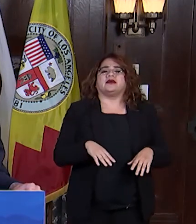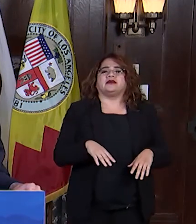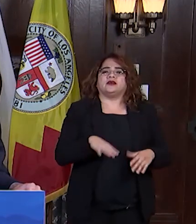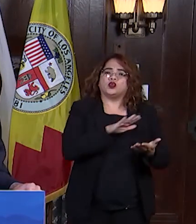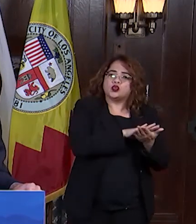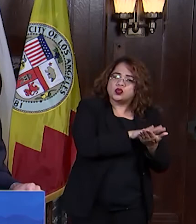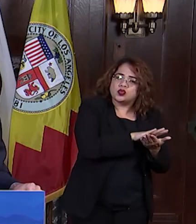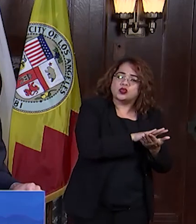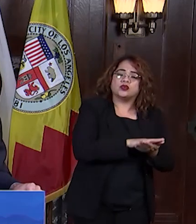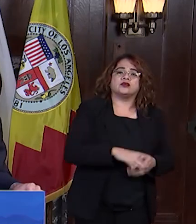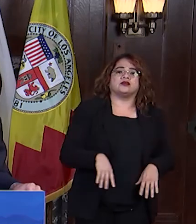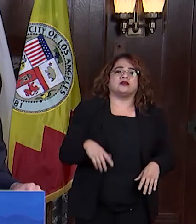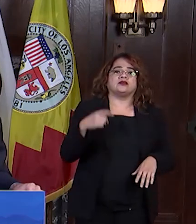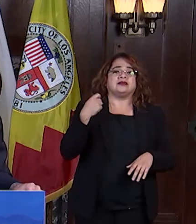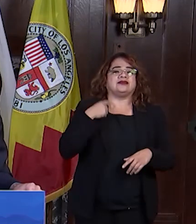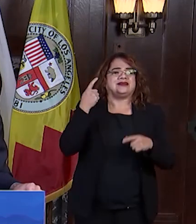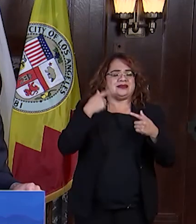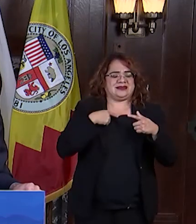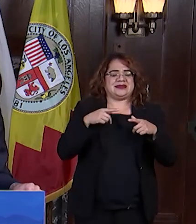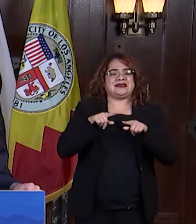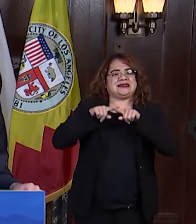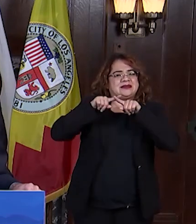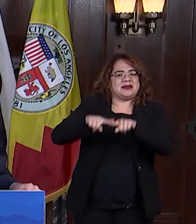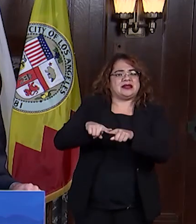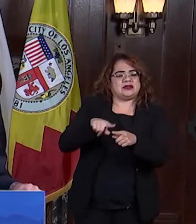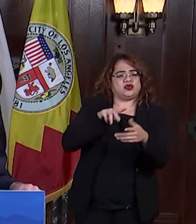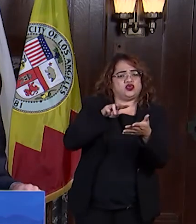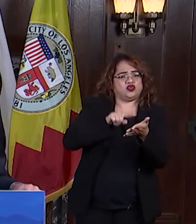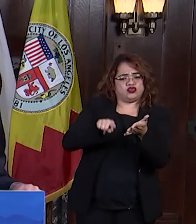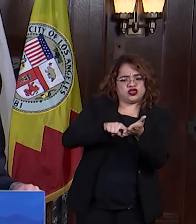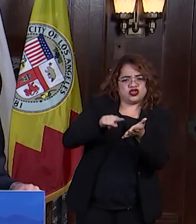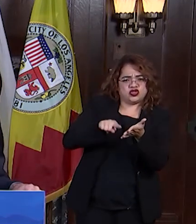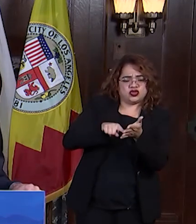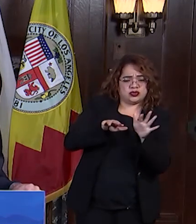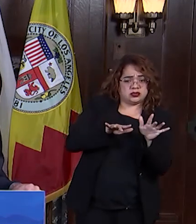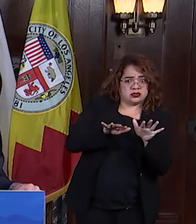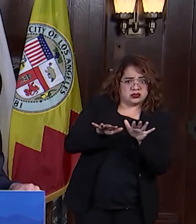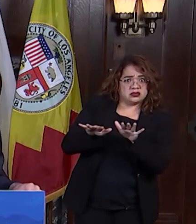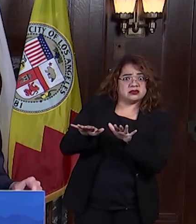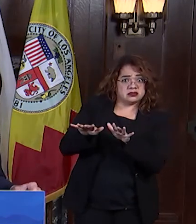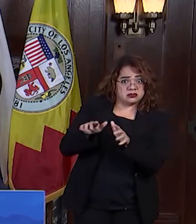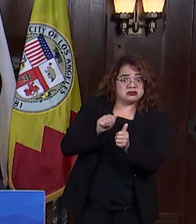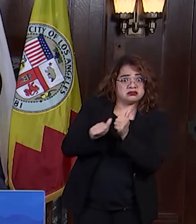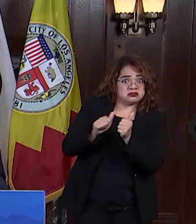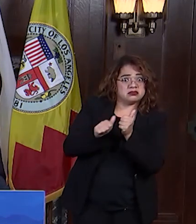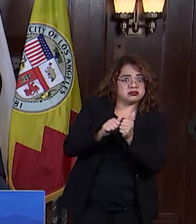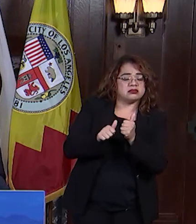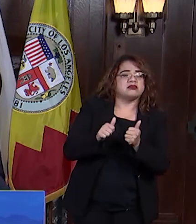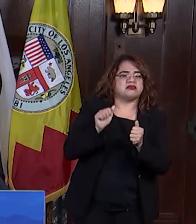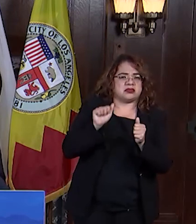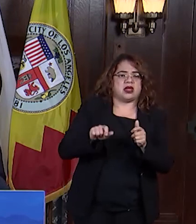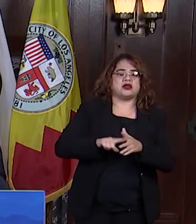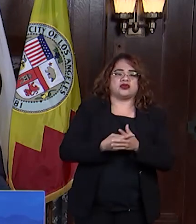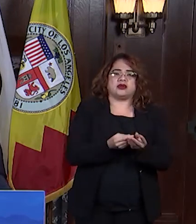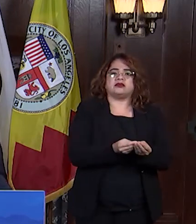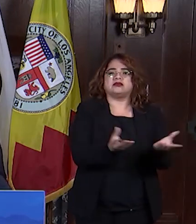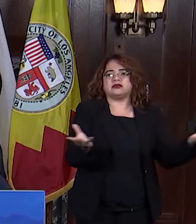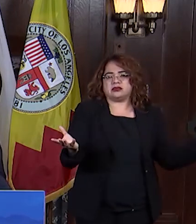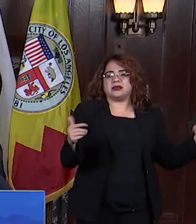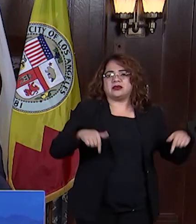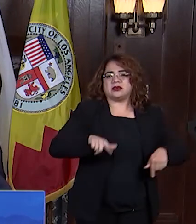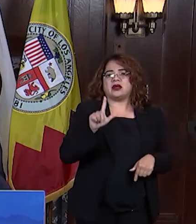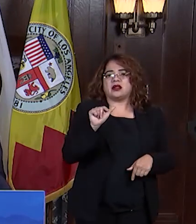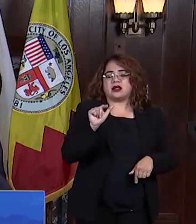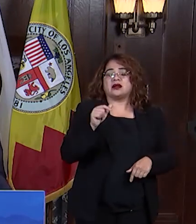del estudio para poder avanzar en este esfuerzo. Sin embargo, seguimos con la realidad que